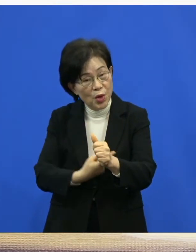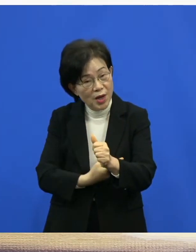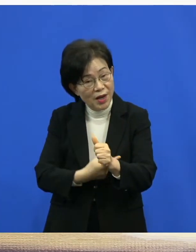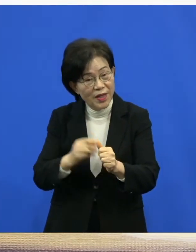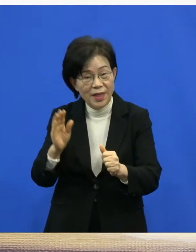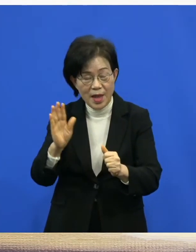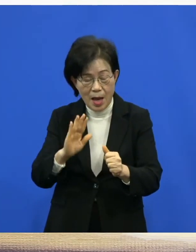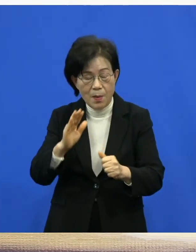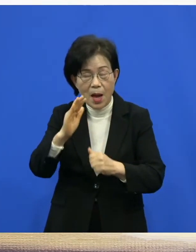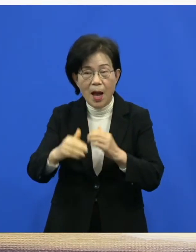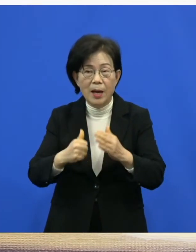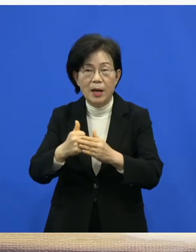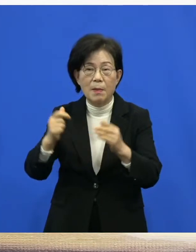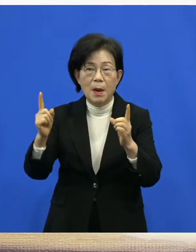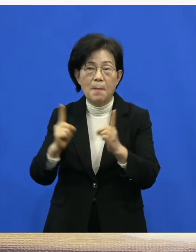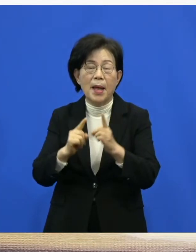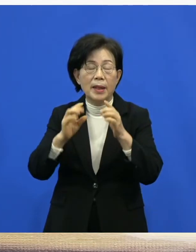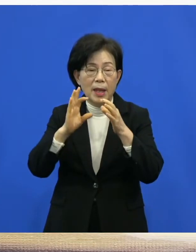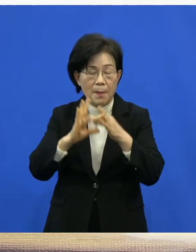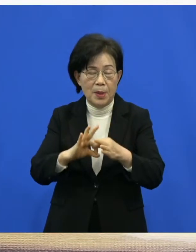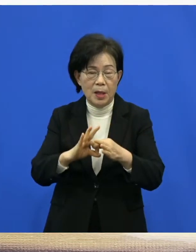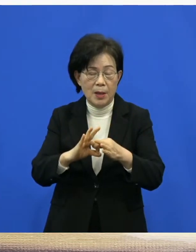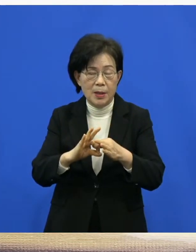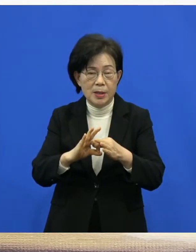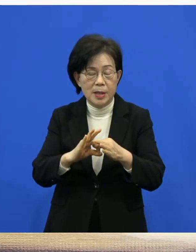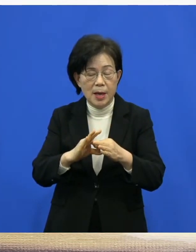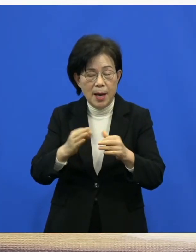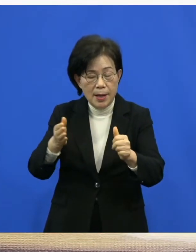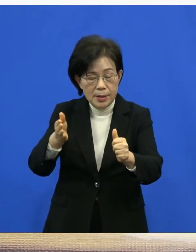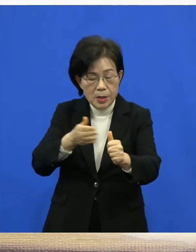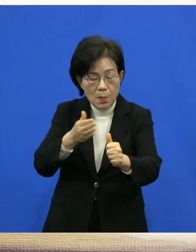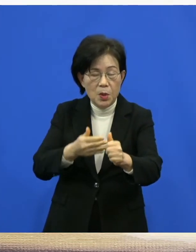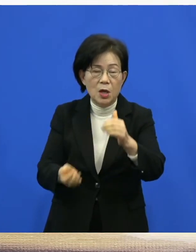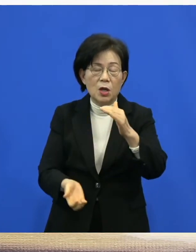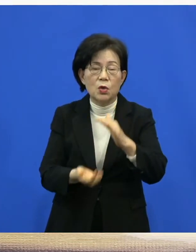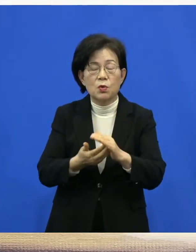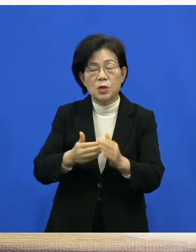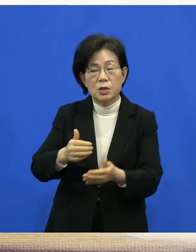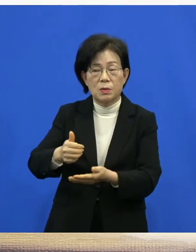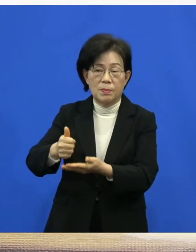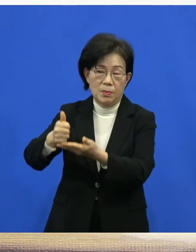하나님은 어떤 만남을 통해서 오묘한 섭리를 이루어 가고 계시는 것을 보여주고 있습니다.